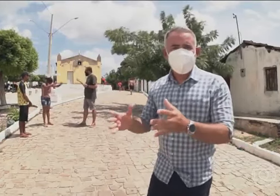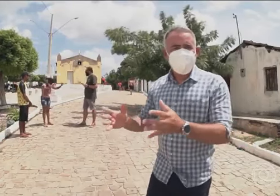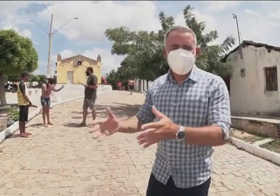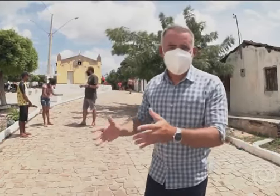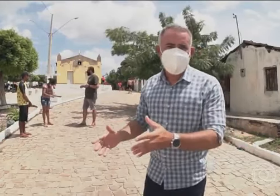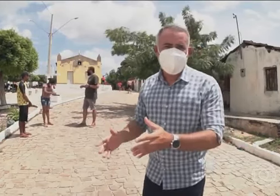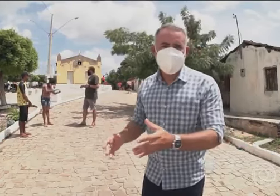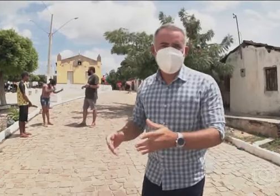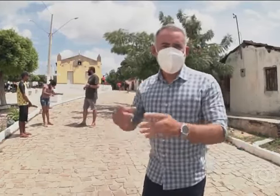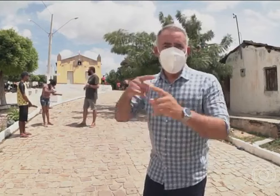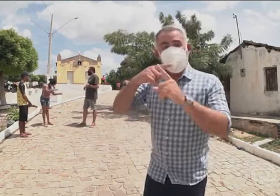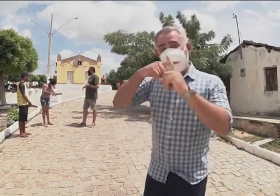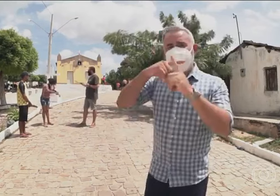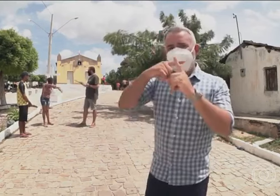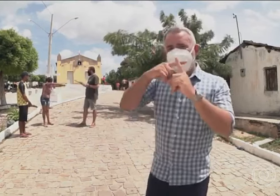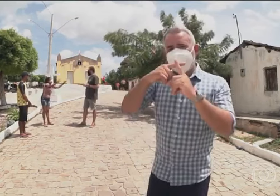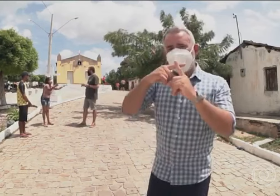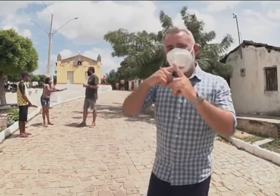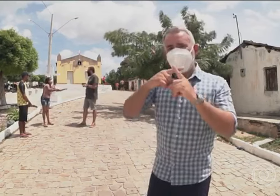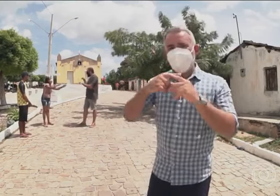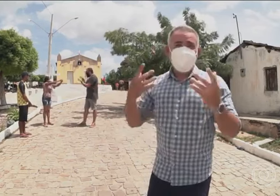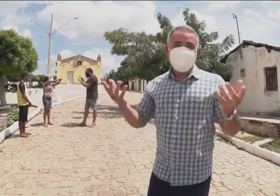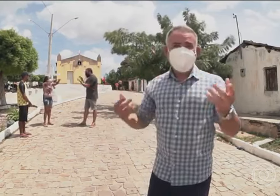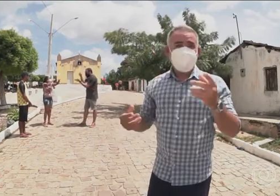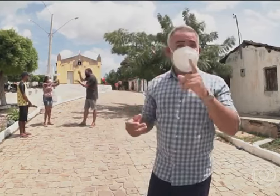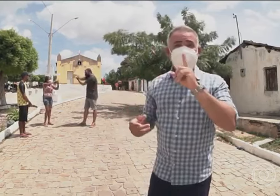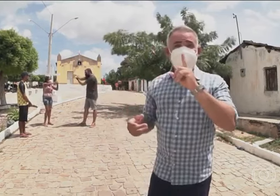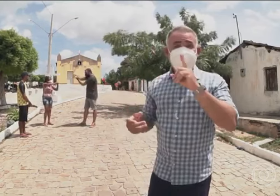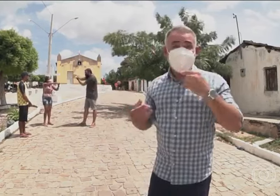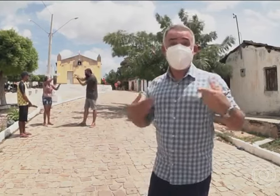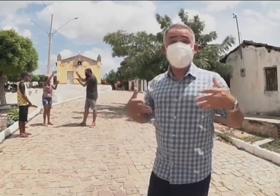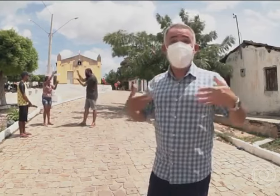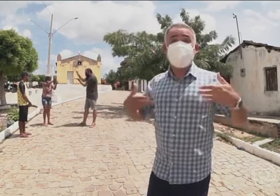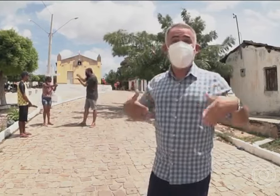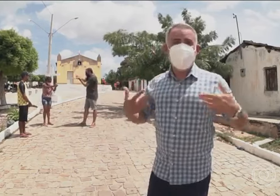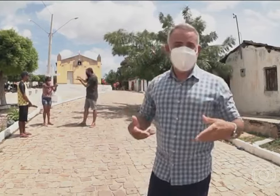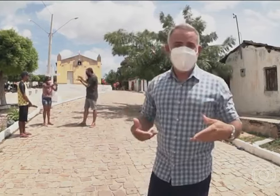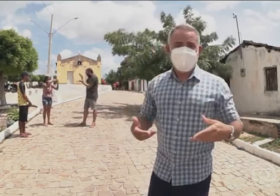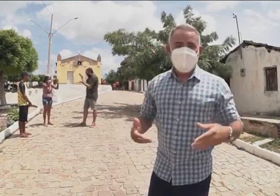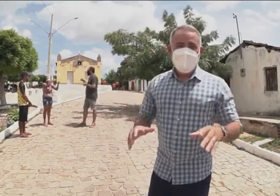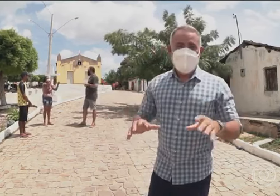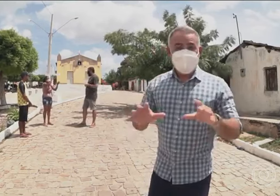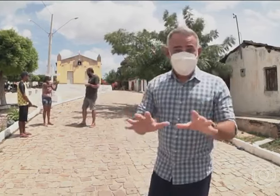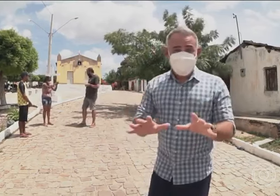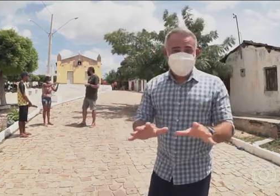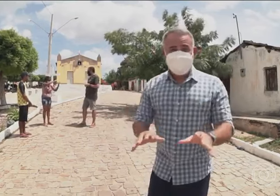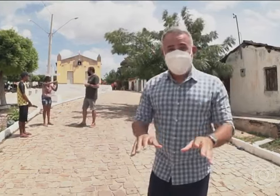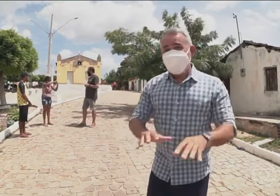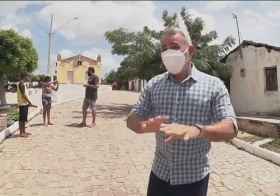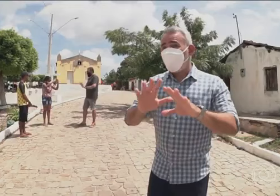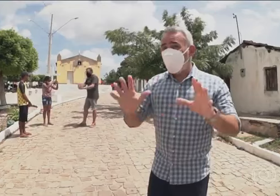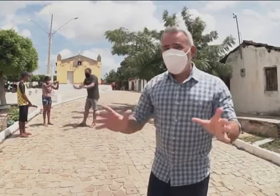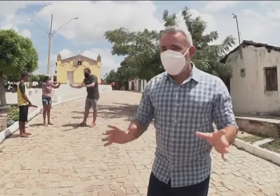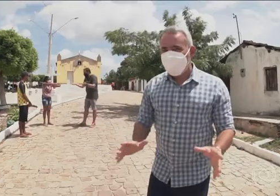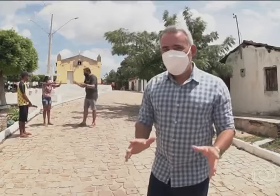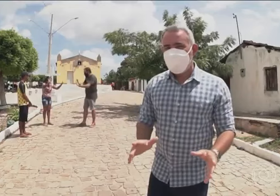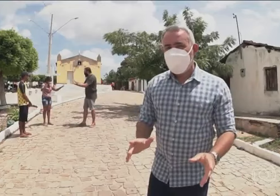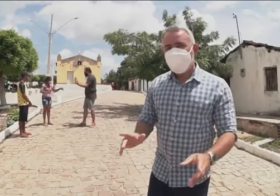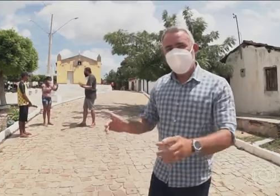a dia, como ir à igreja ou avisar que está fazendo calor. A diferença é que todos esses sinais